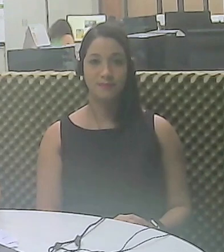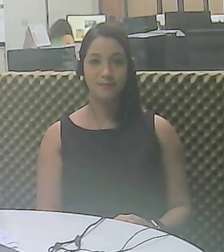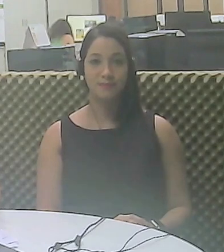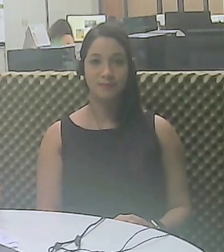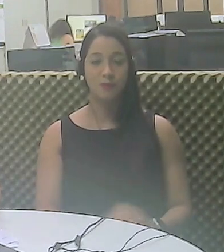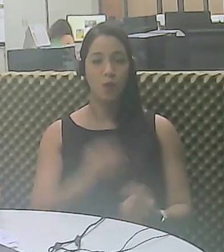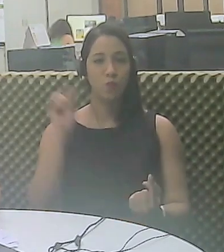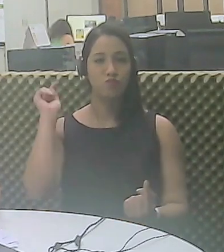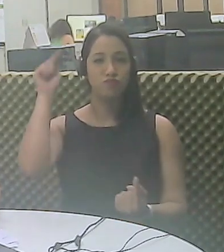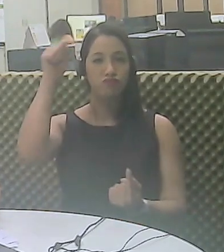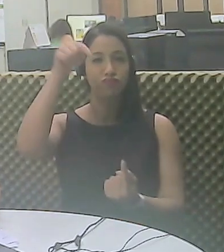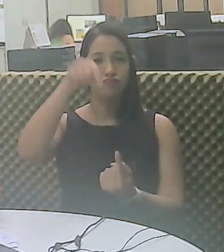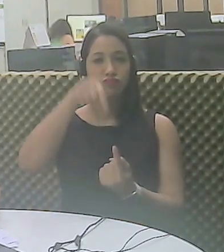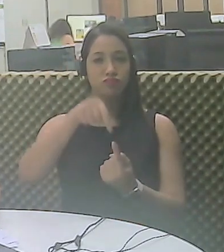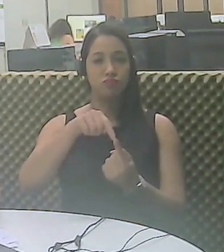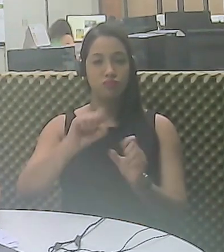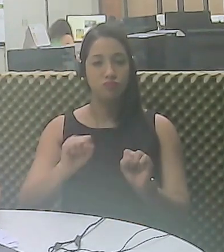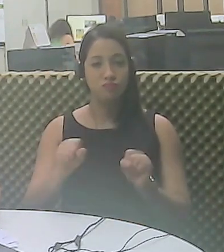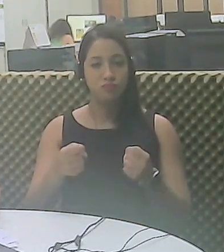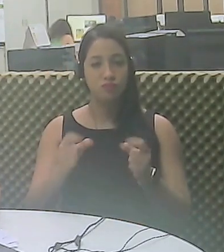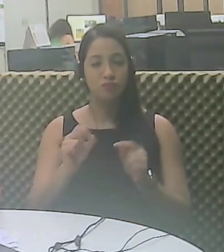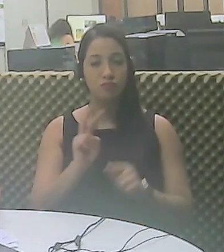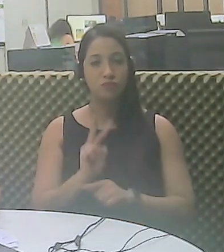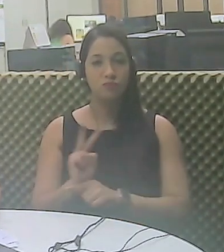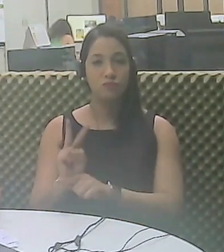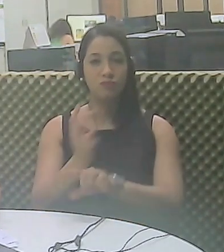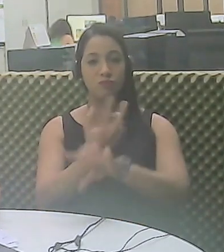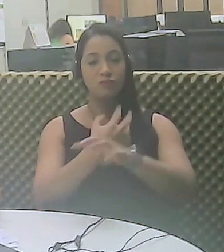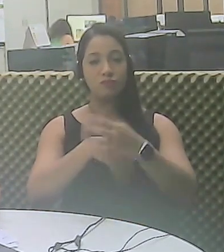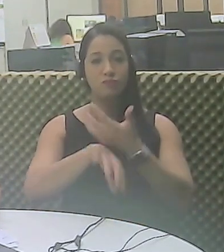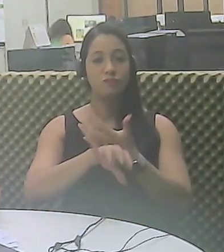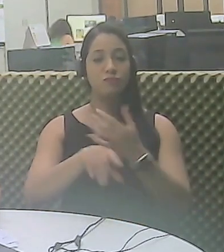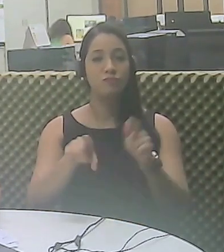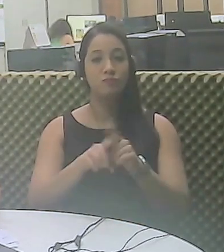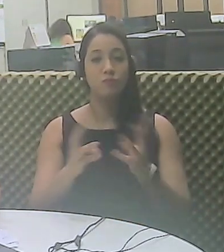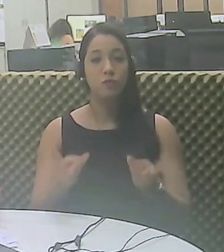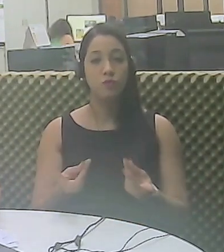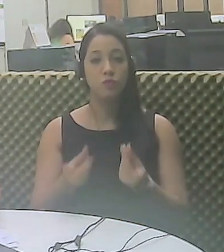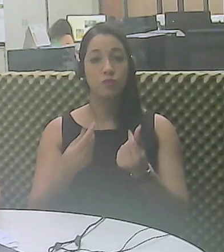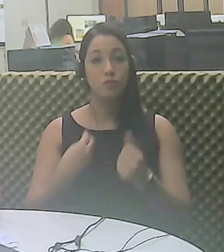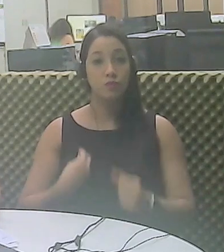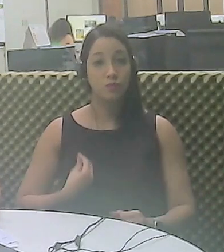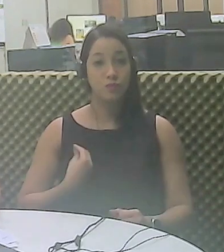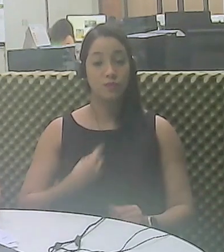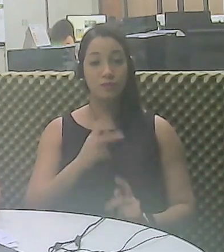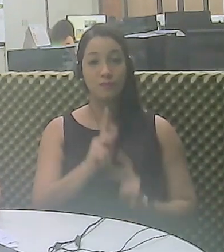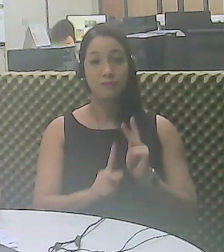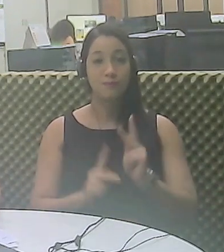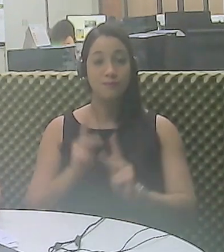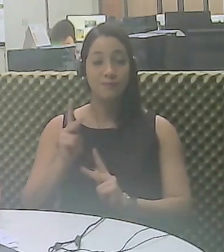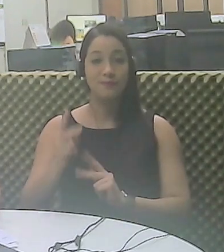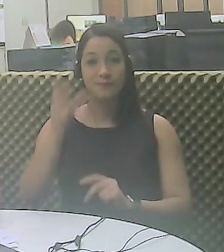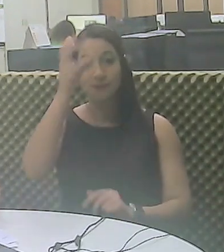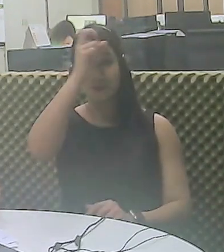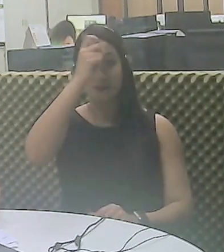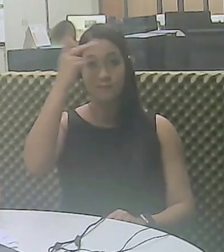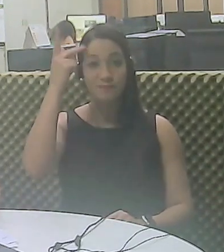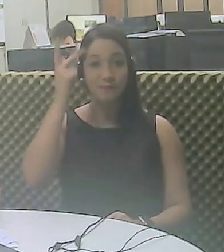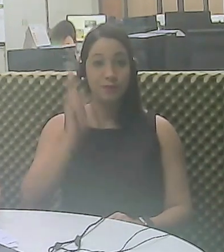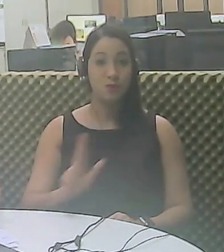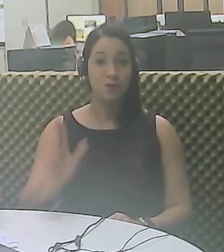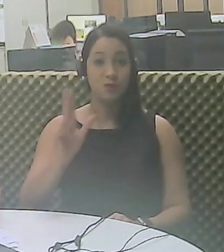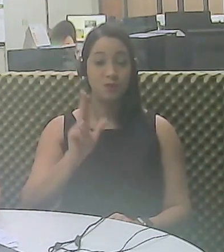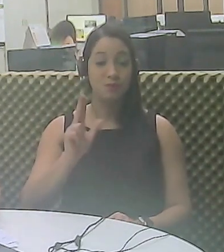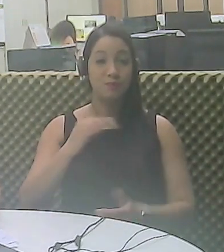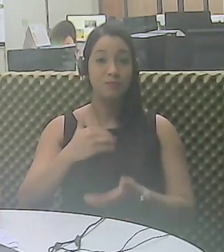Com o objetivo de reforçar a preservação ambiental e a qualidade de vida da população, a Prefeitura de Uberlândia,